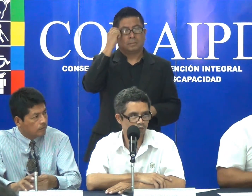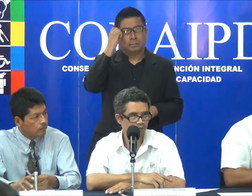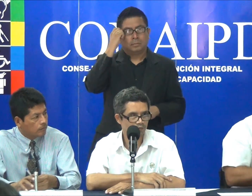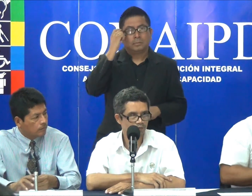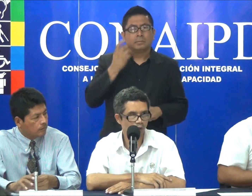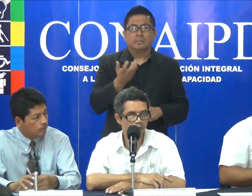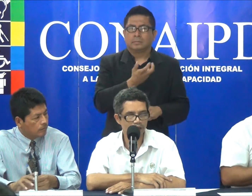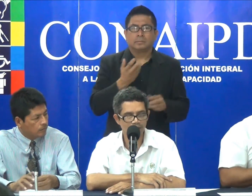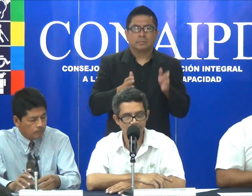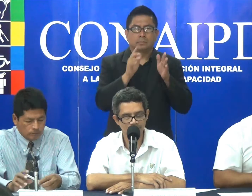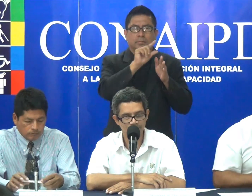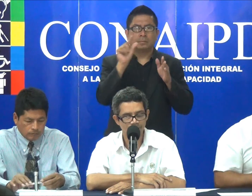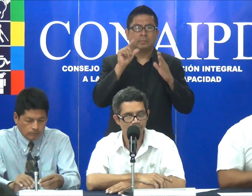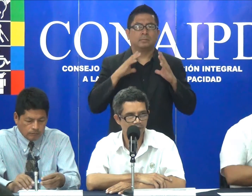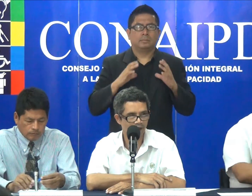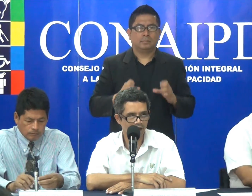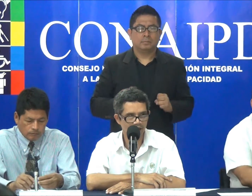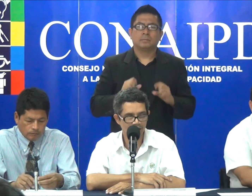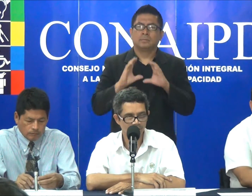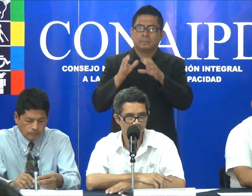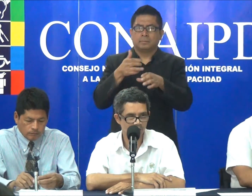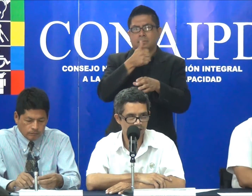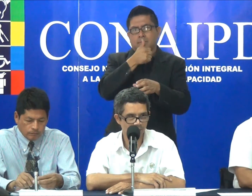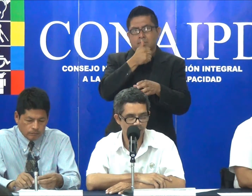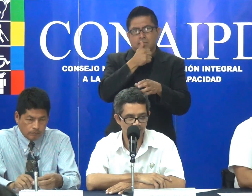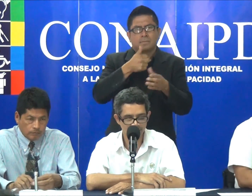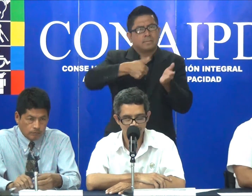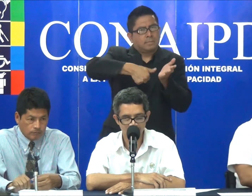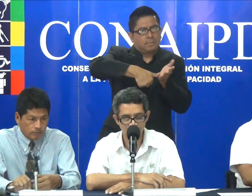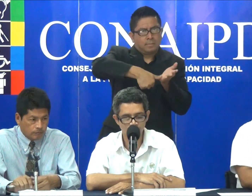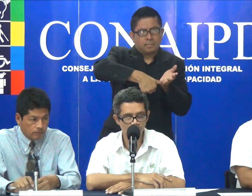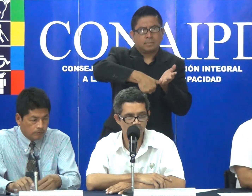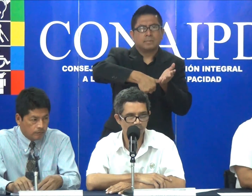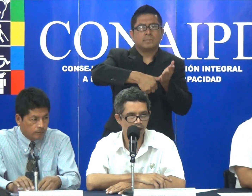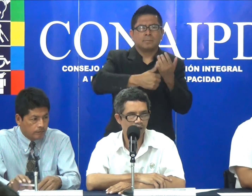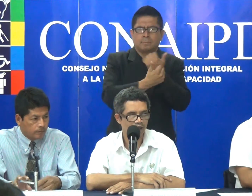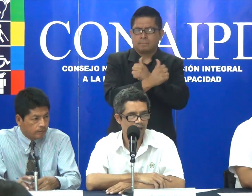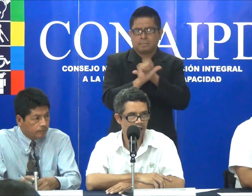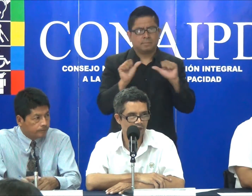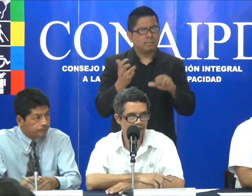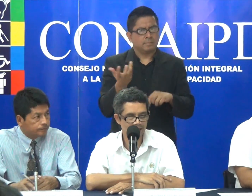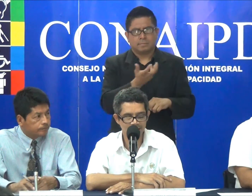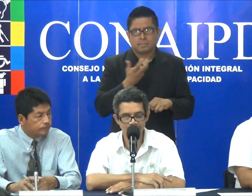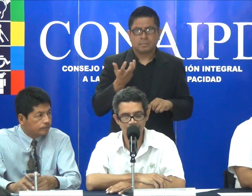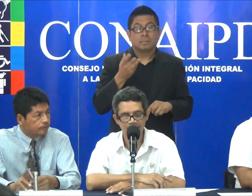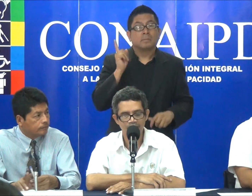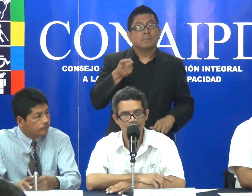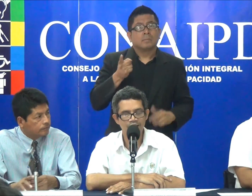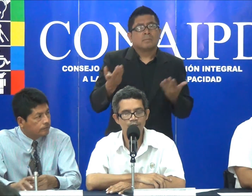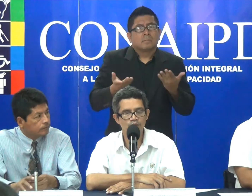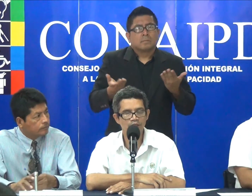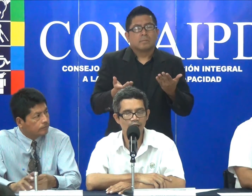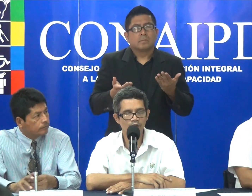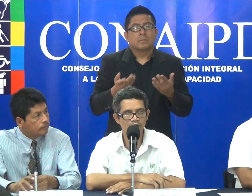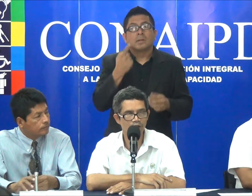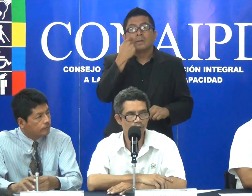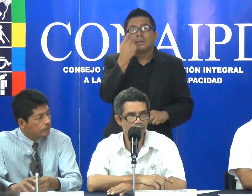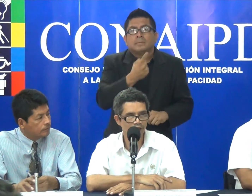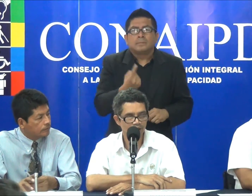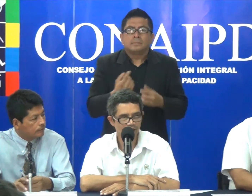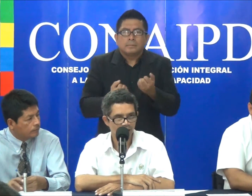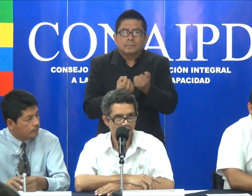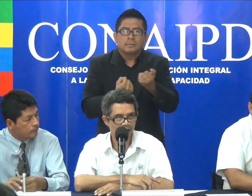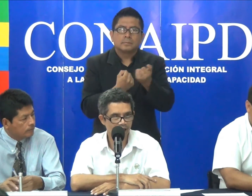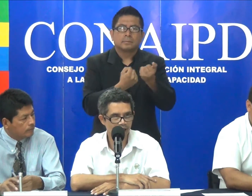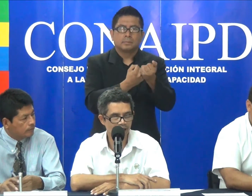institución pública, privada, municipal, autónoma debe de hacer es buscar